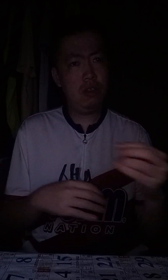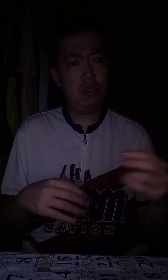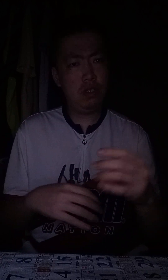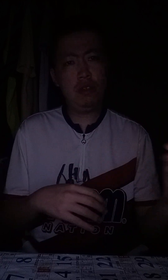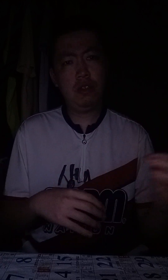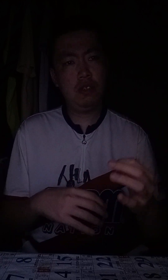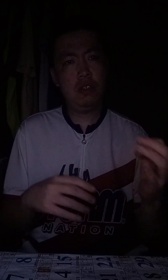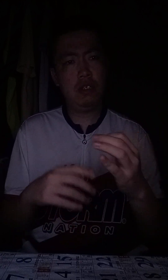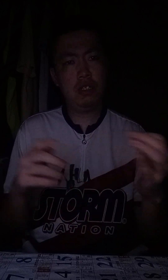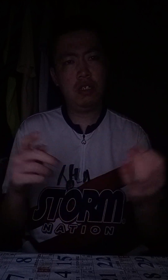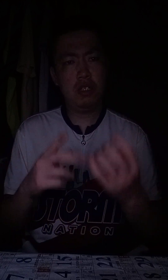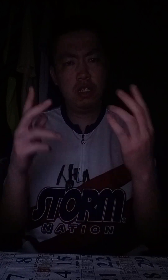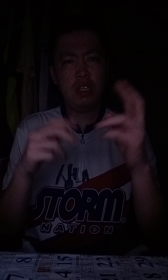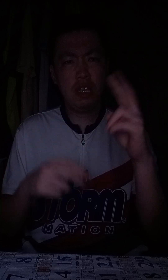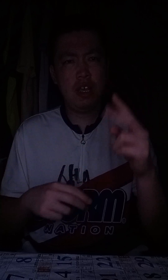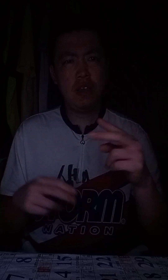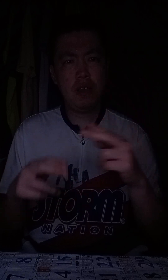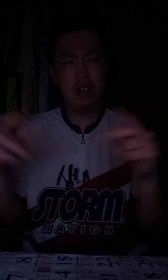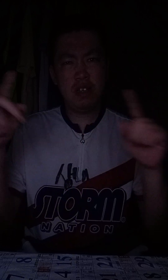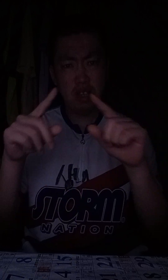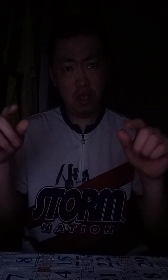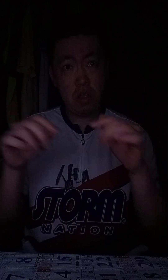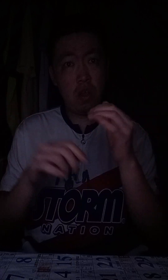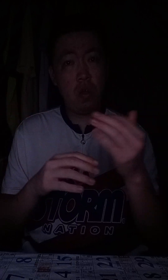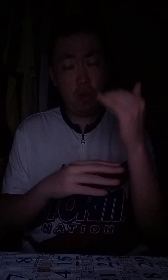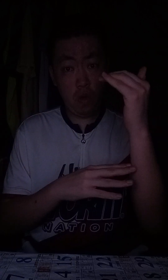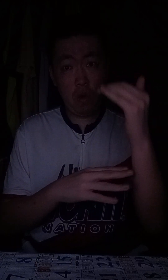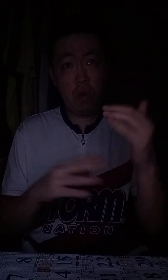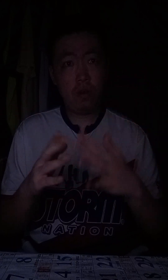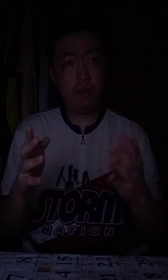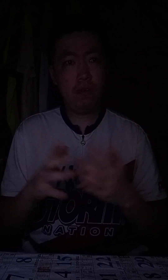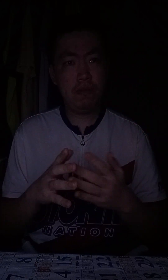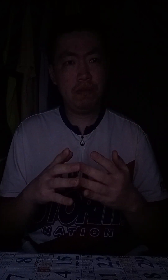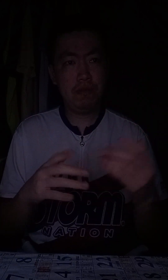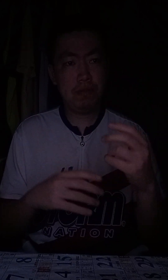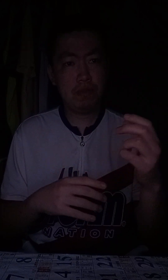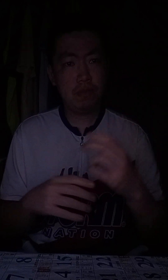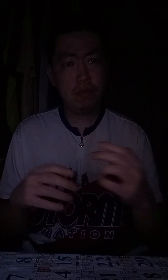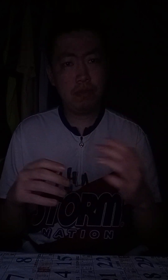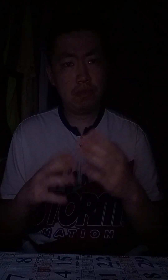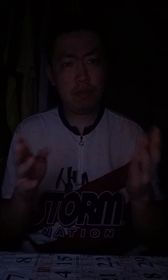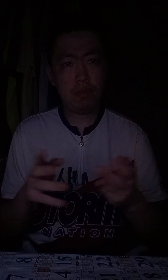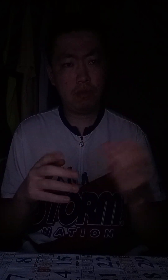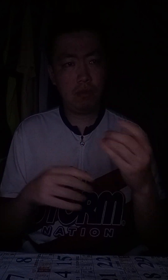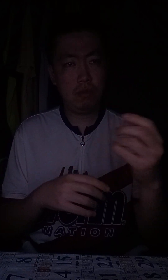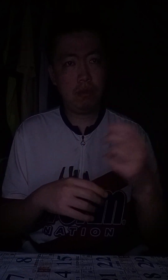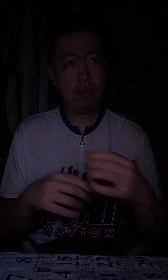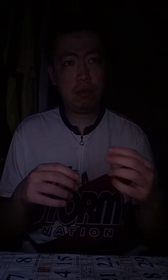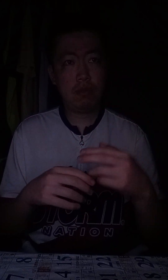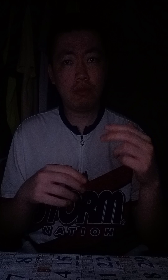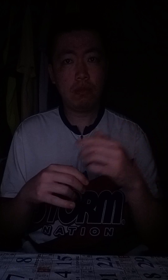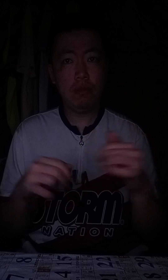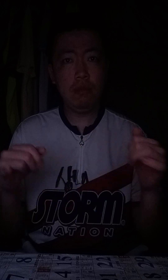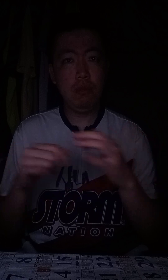왔는데 경고등이 뜨고 배터리 표시가 떴어요. 그래가지고 운행을 하는데 주진 아파트쯤 오니까는